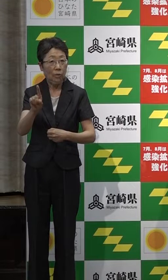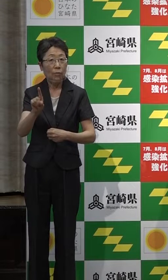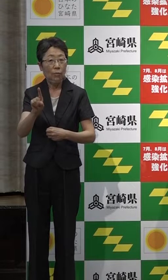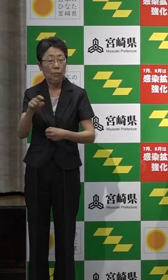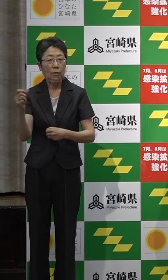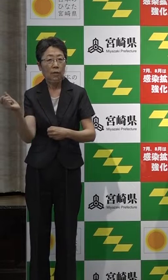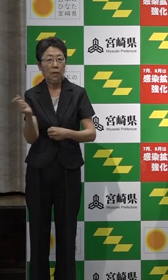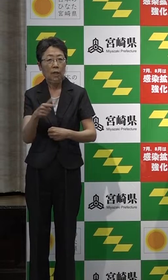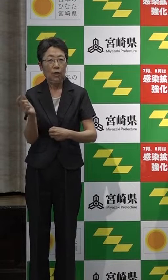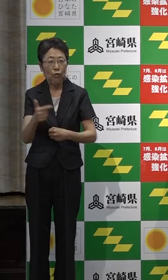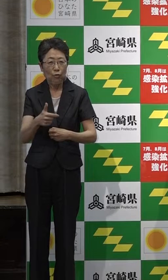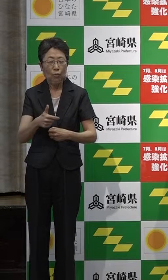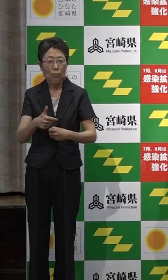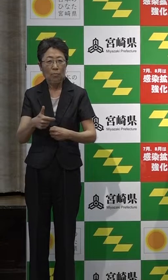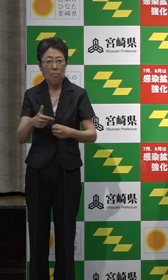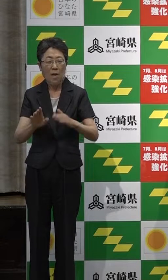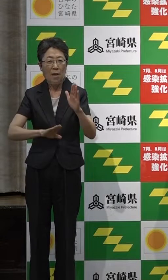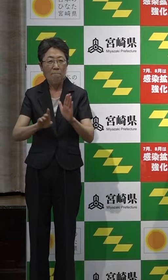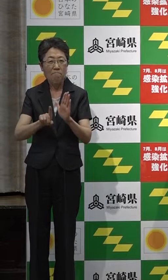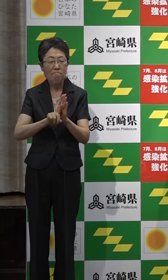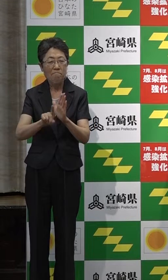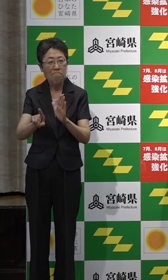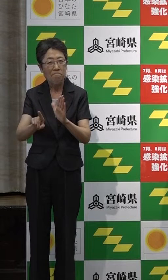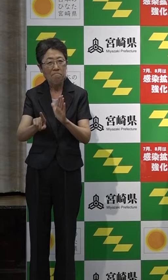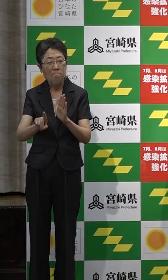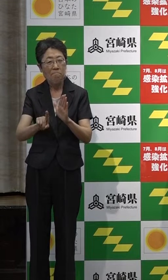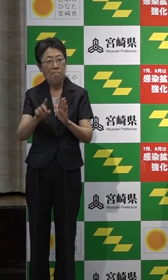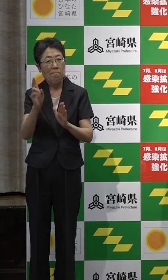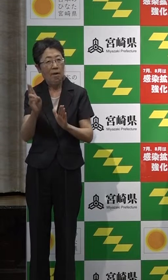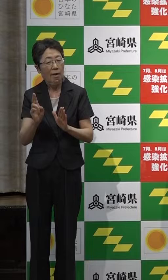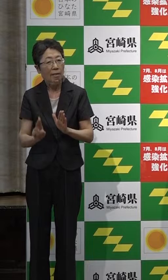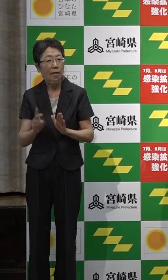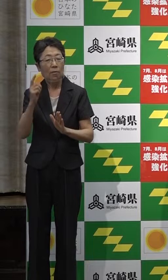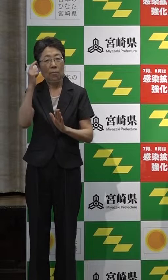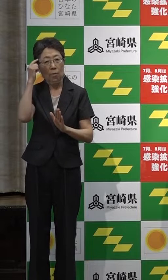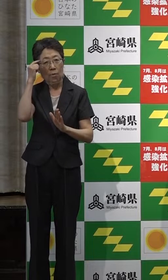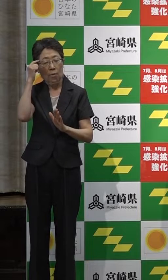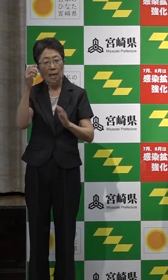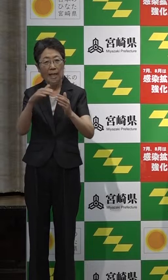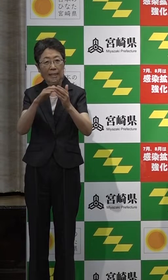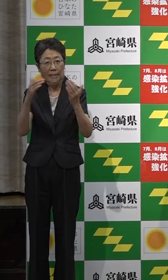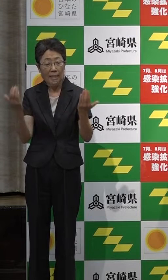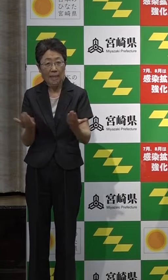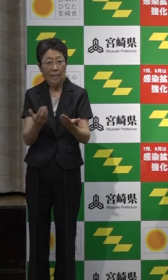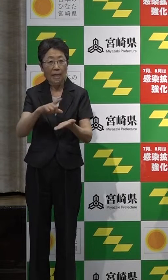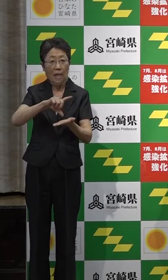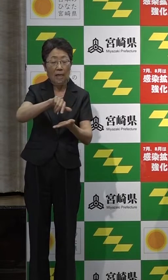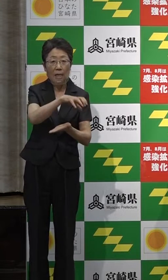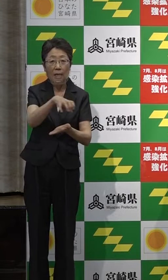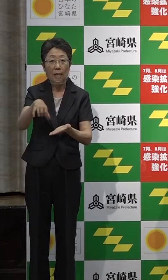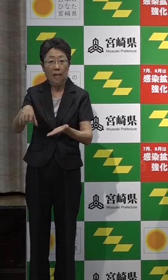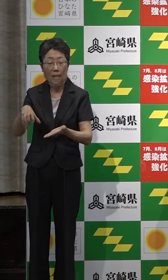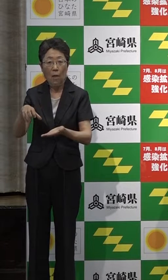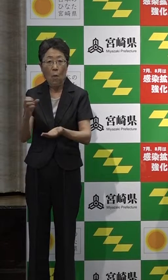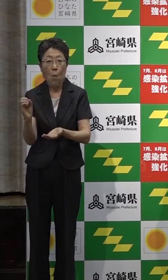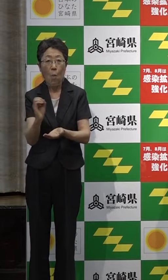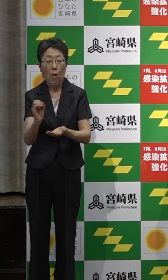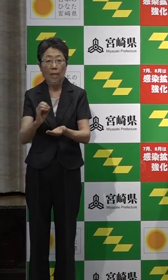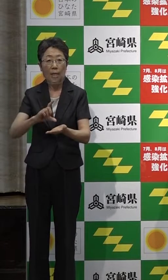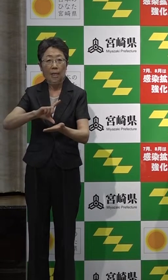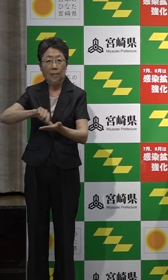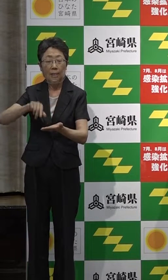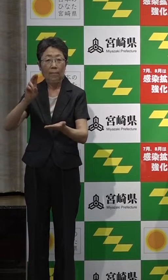が強いのではないかと、その時に全県域をオレンジ県域に指定をする、そのことに伴って会食の制